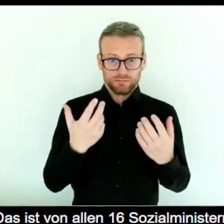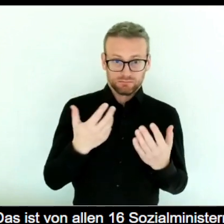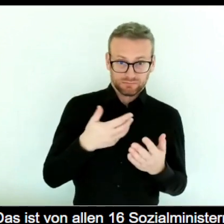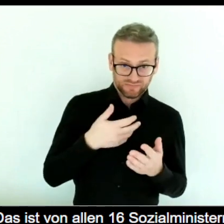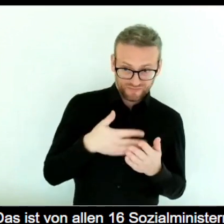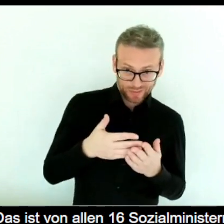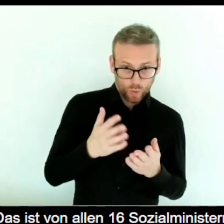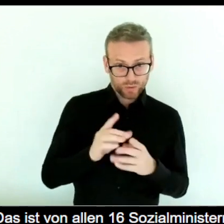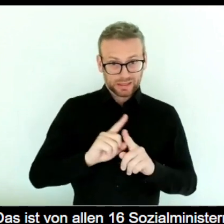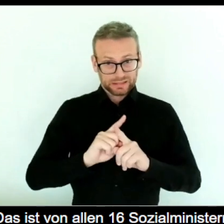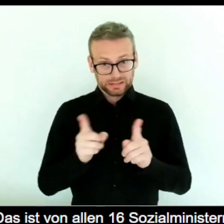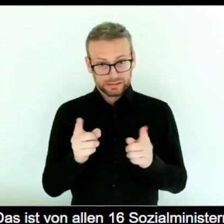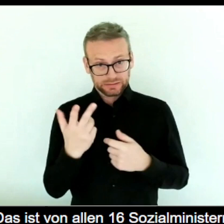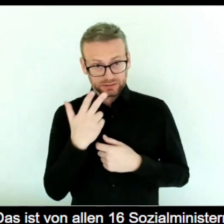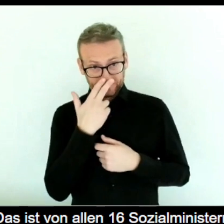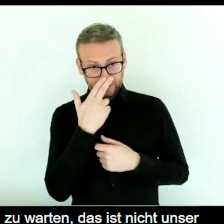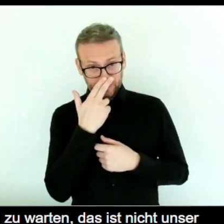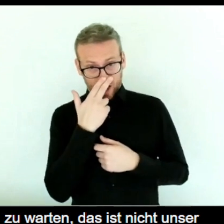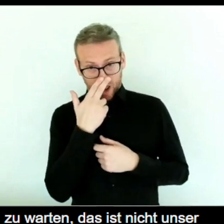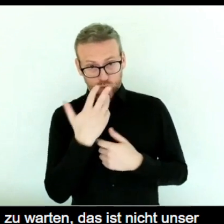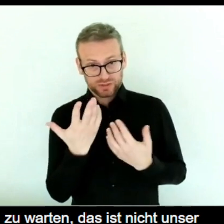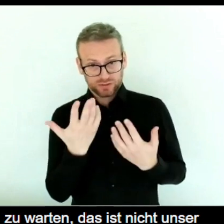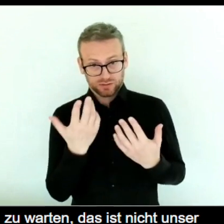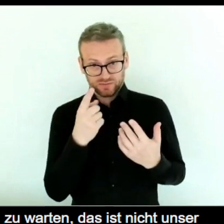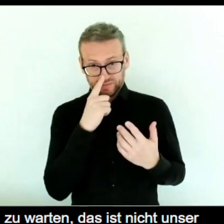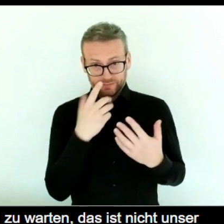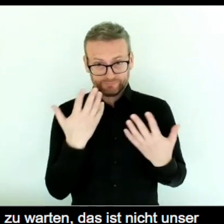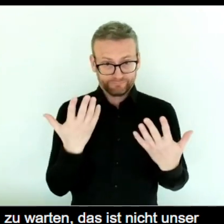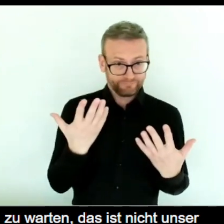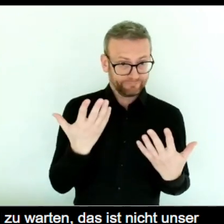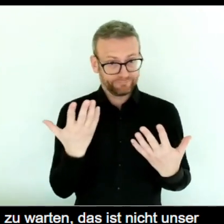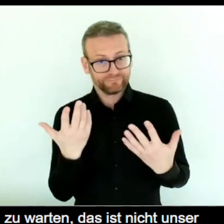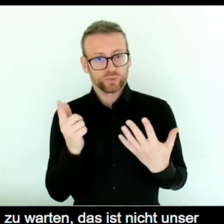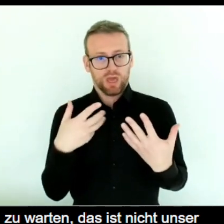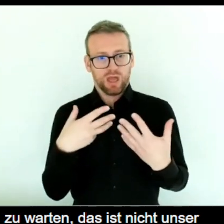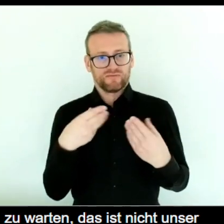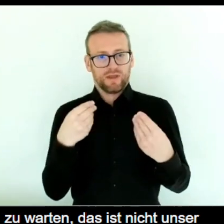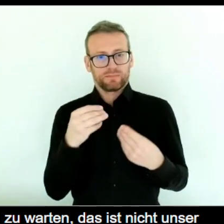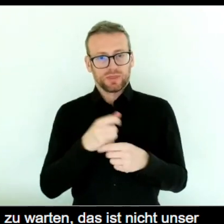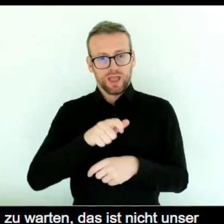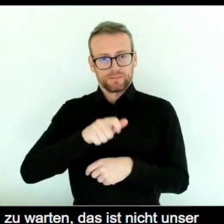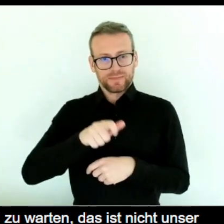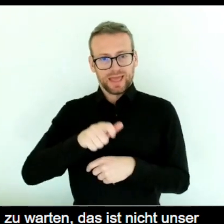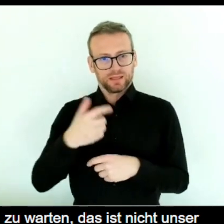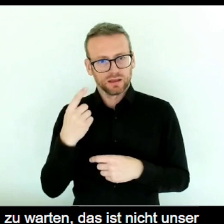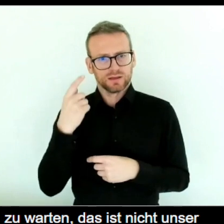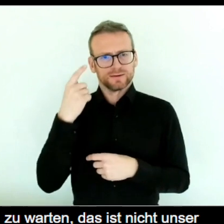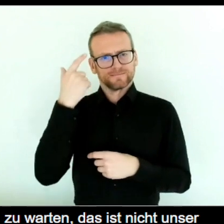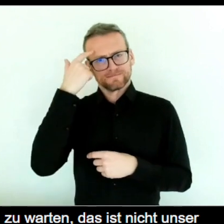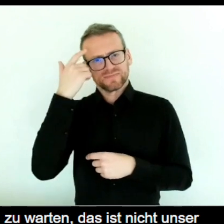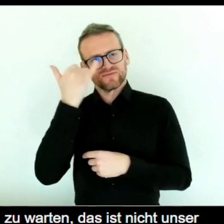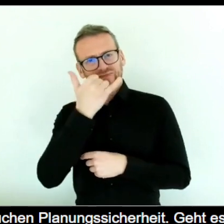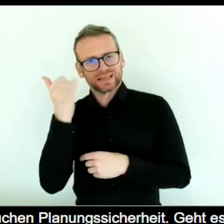für wichtig und wollen das deshalb fortsetzen. Also die Sprach-Kita-Angebote und die Kollegin Schaaf wird entsprechend